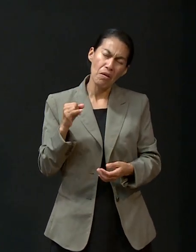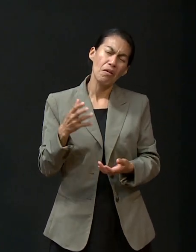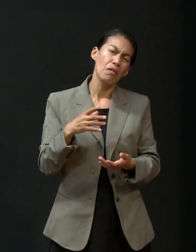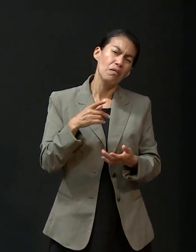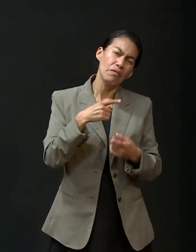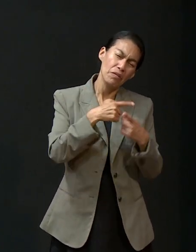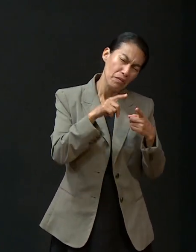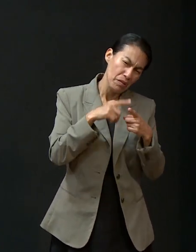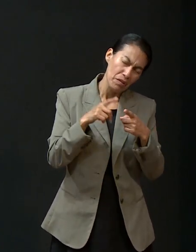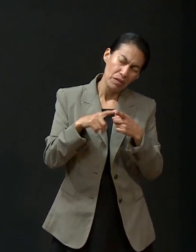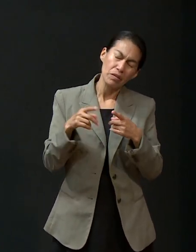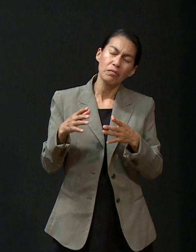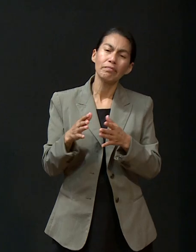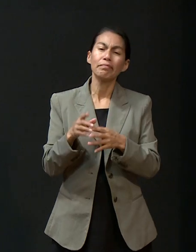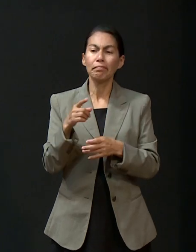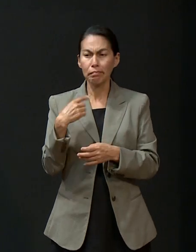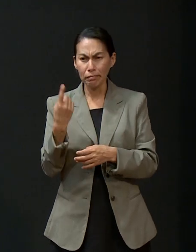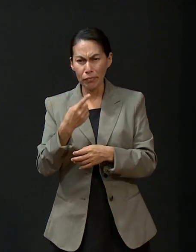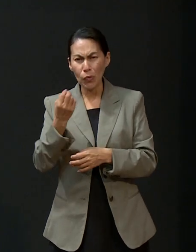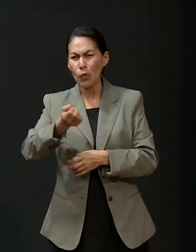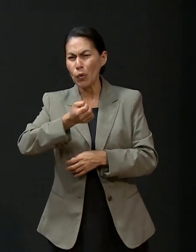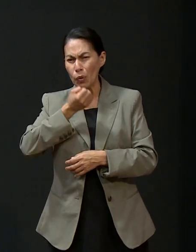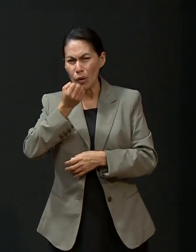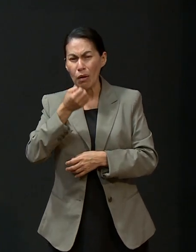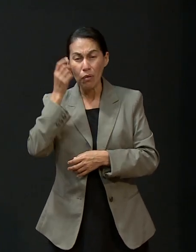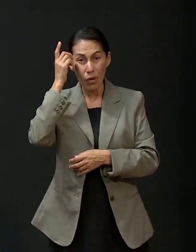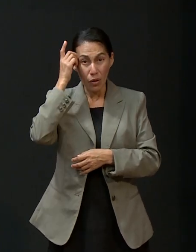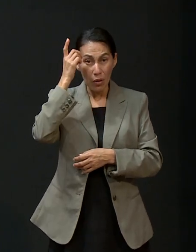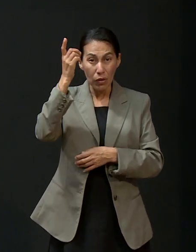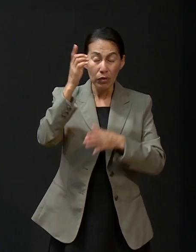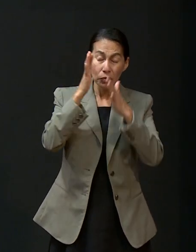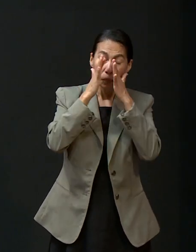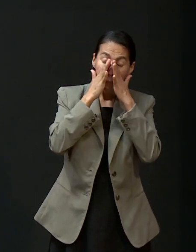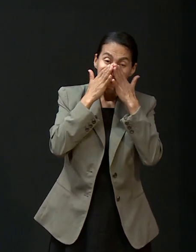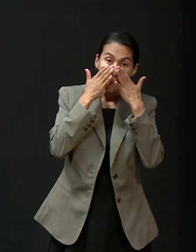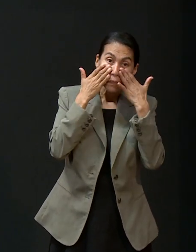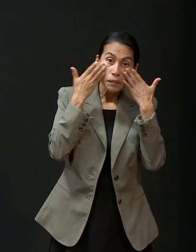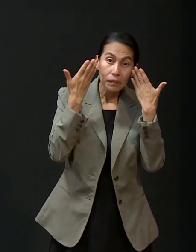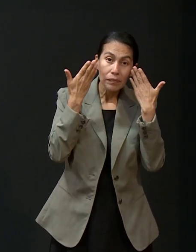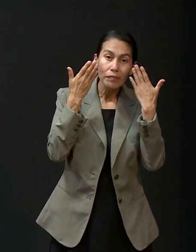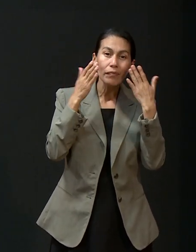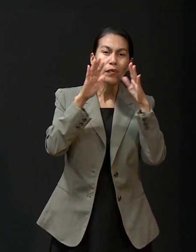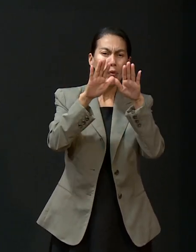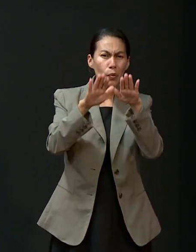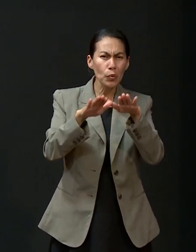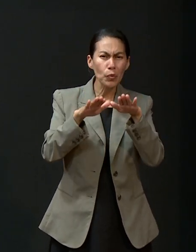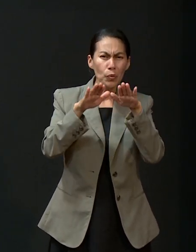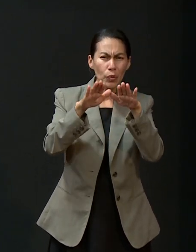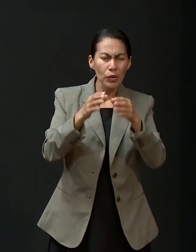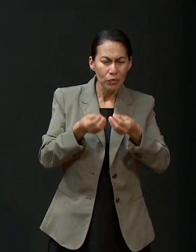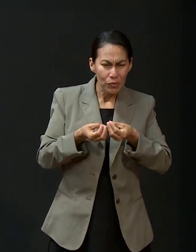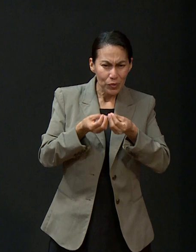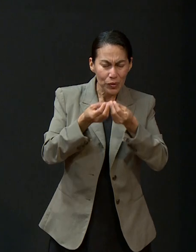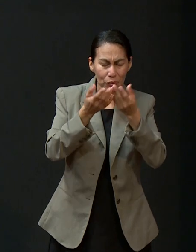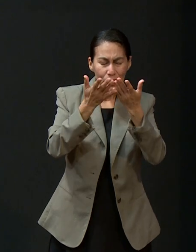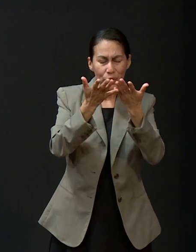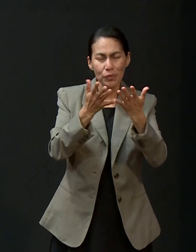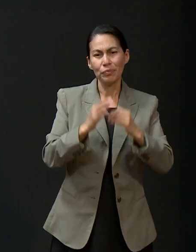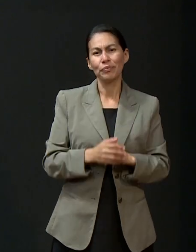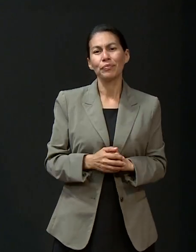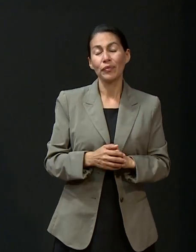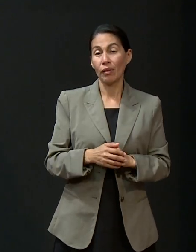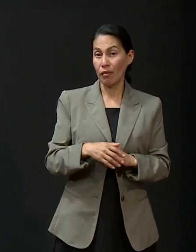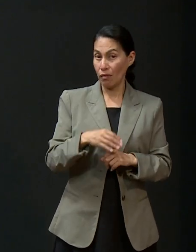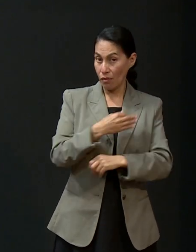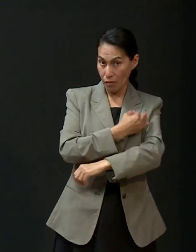condolencias a ellas Para que Dios pueda limpiar sus lágrimas con consuelo También por la